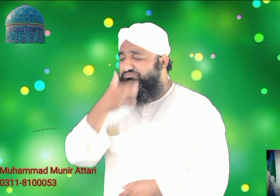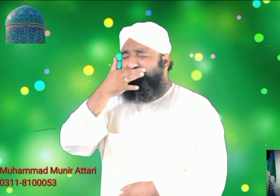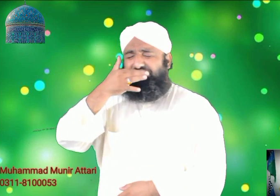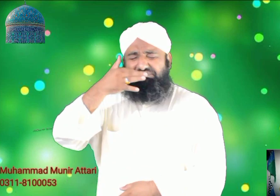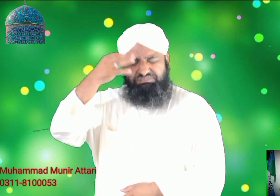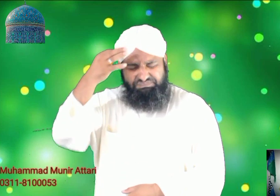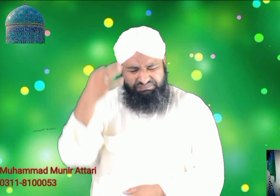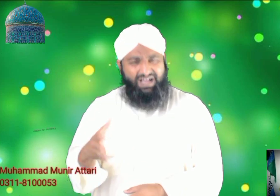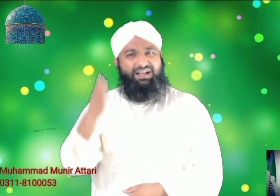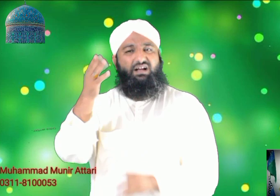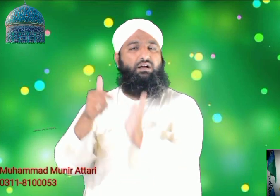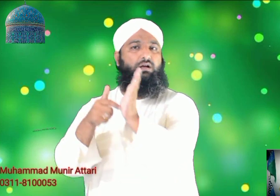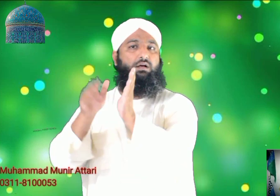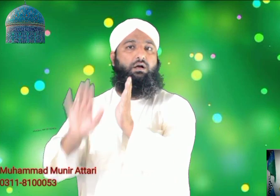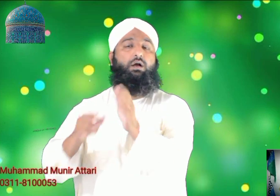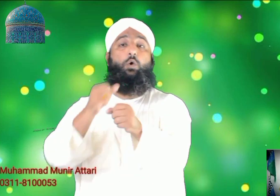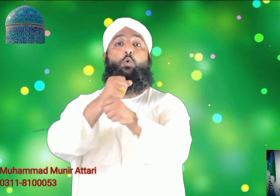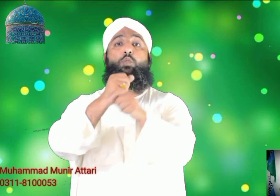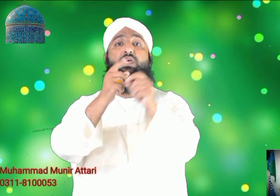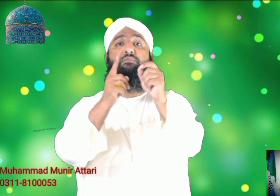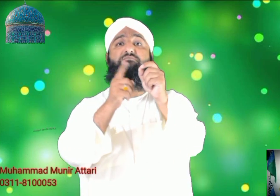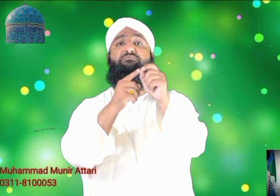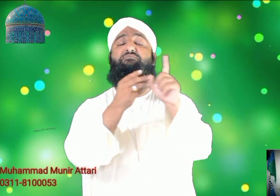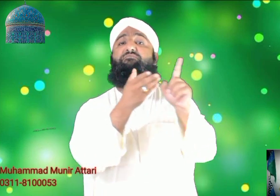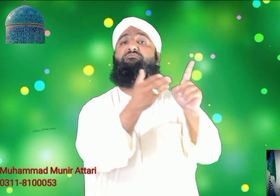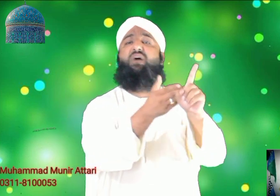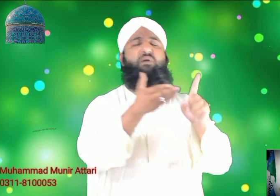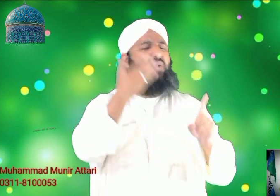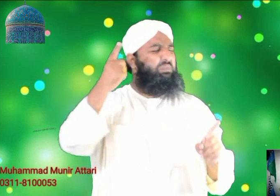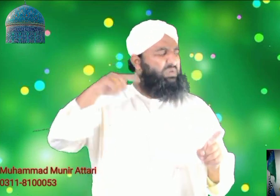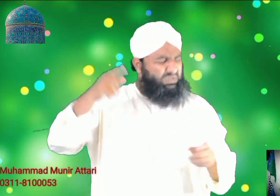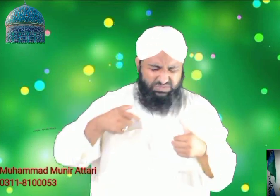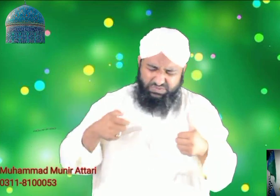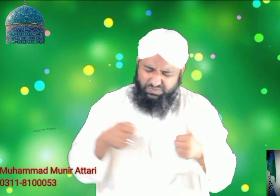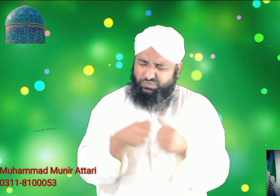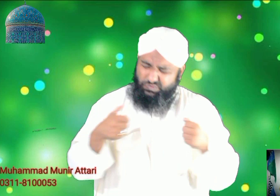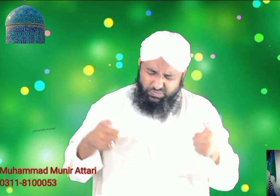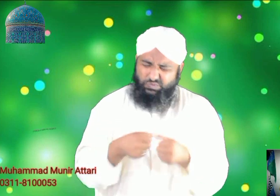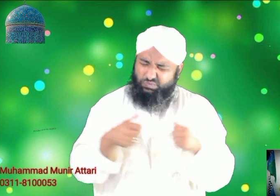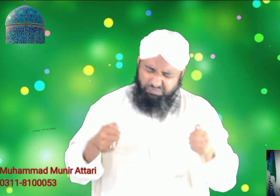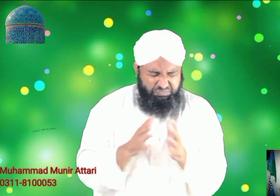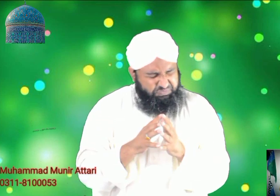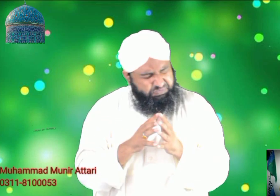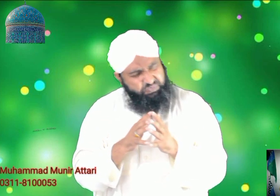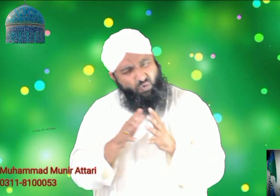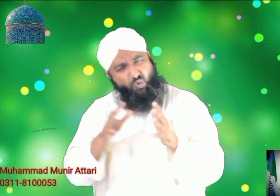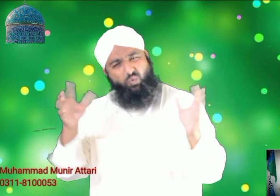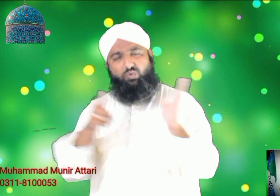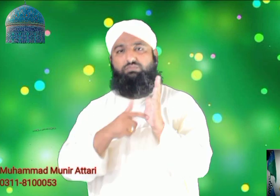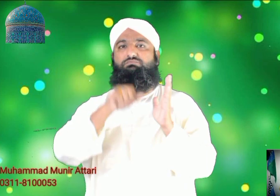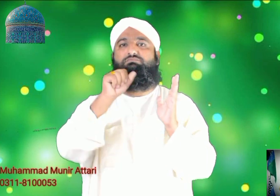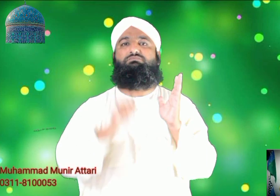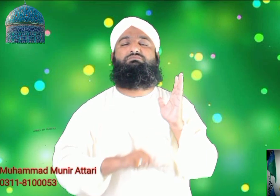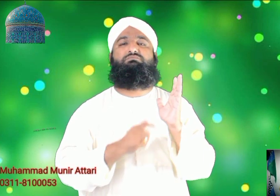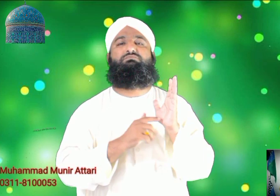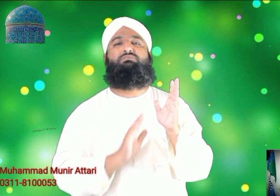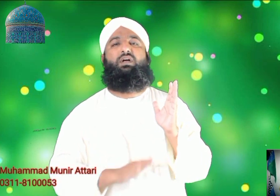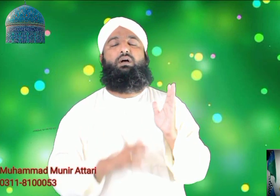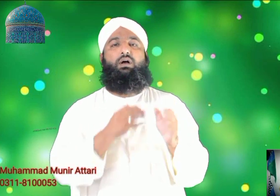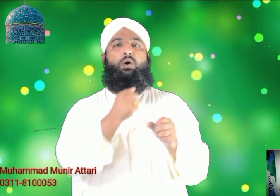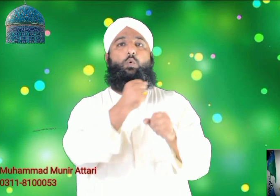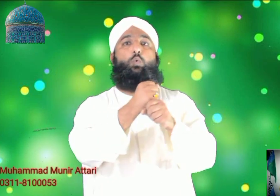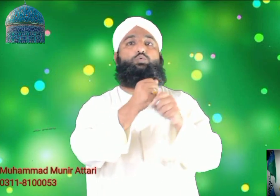کمال کا پہلو کہ آپ کس قدر عبادت کرتے تھے. آپ کے بارے میں آتا ہے کہ حضرت